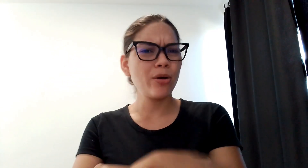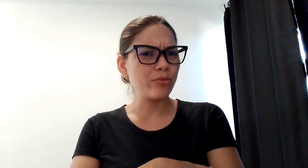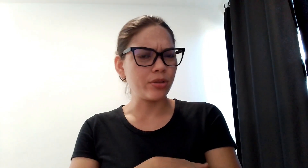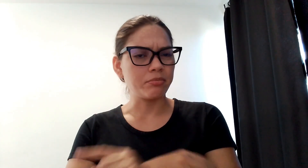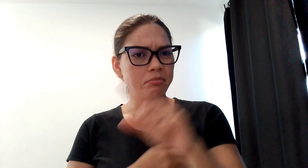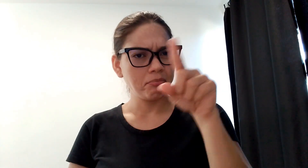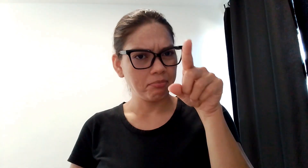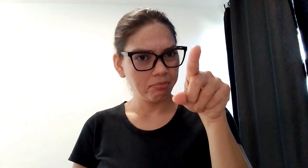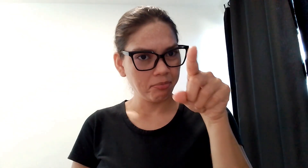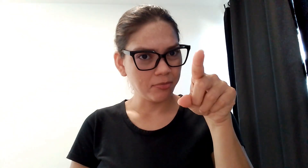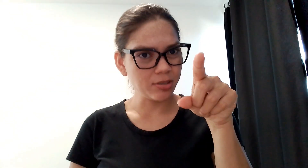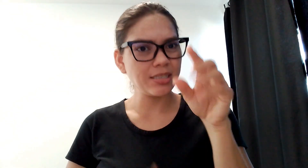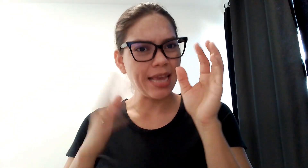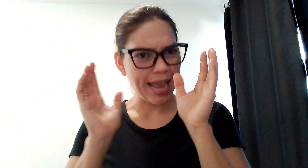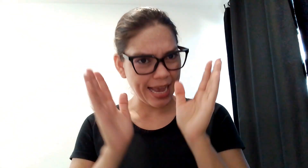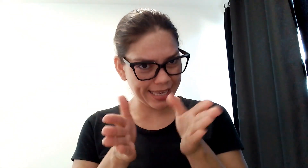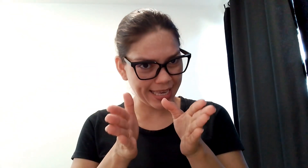Pergunta. Você aqui,